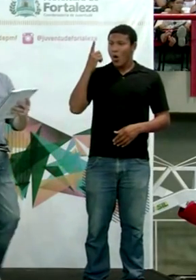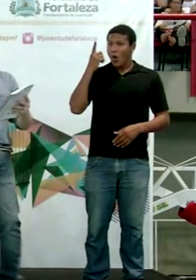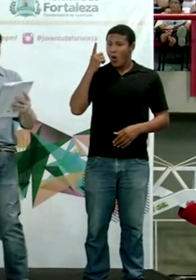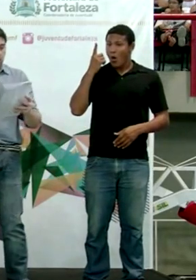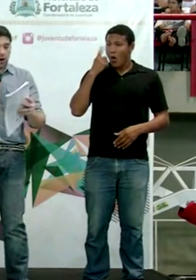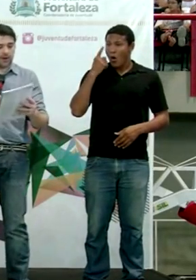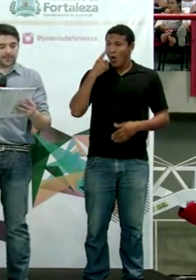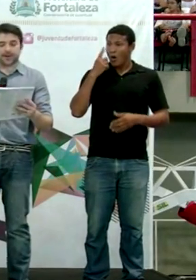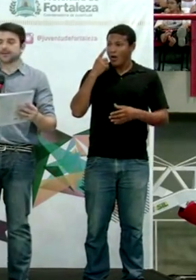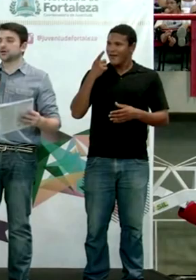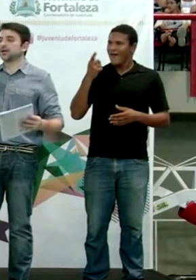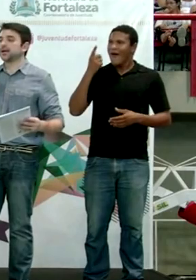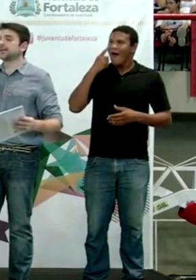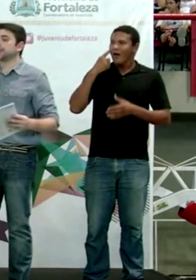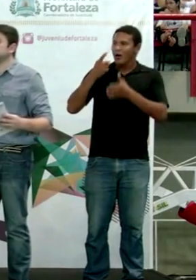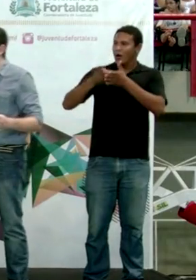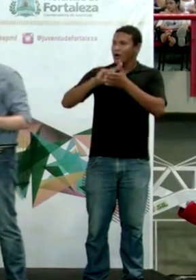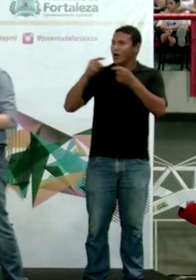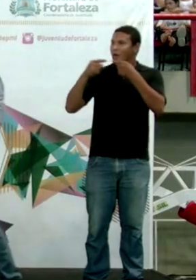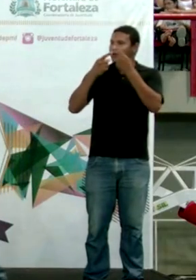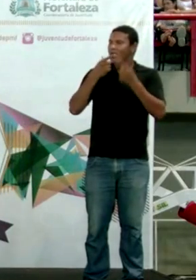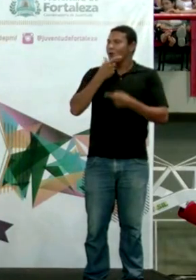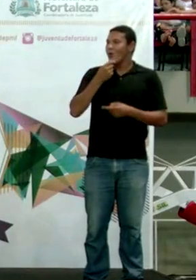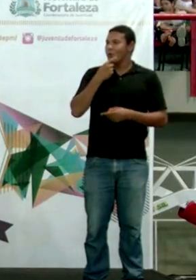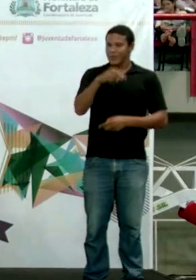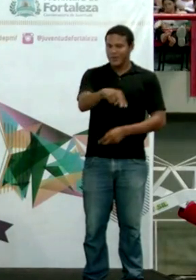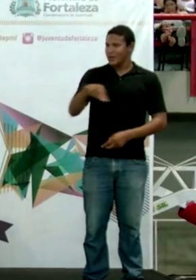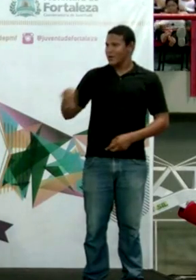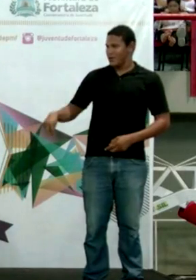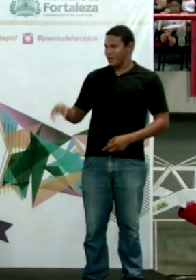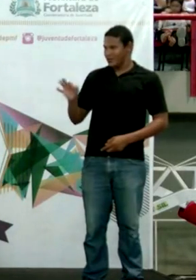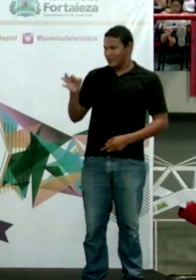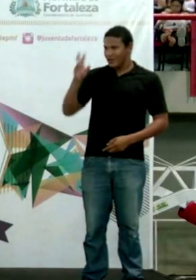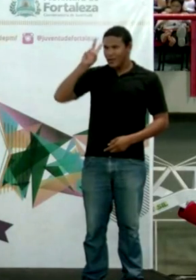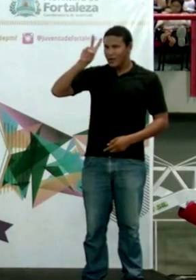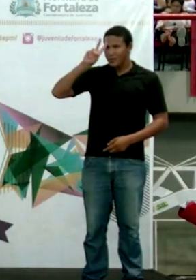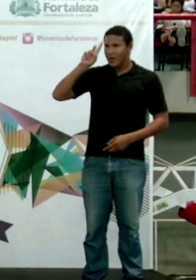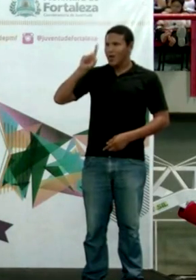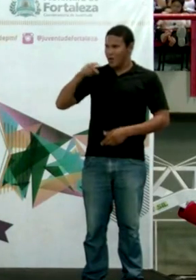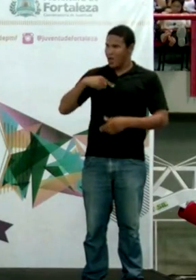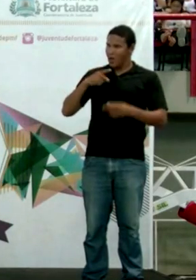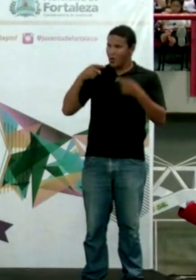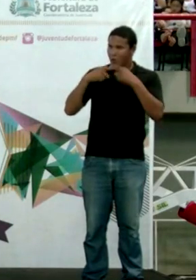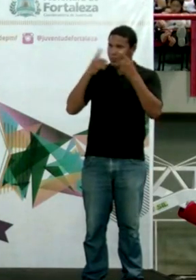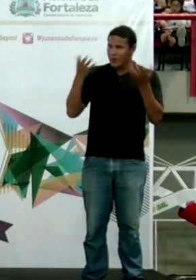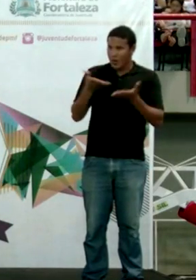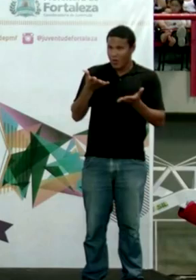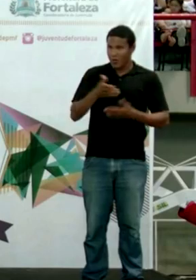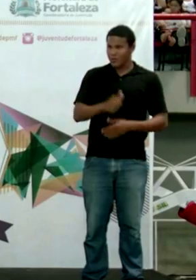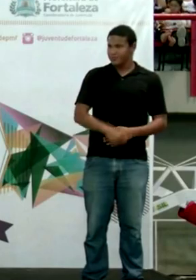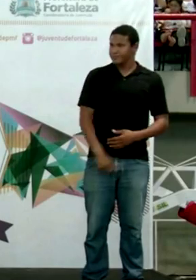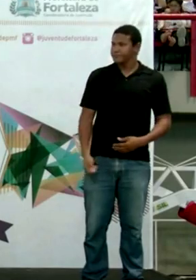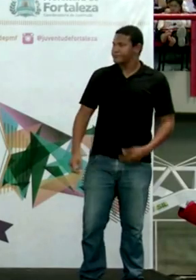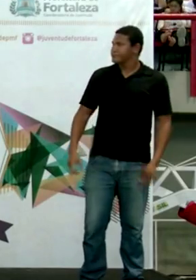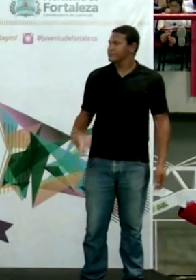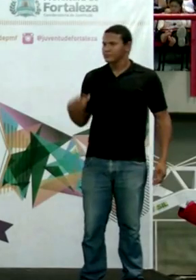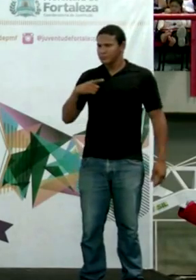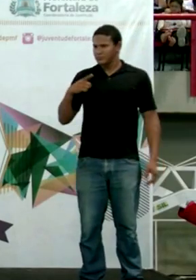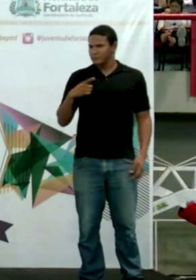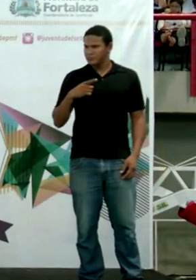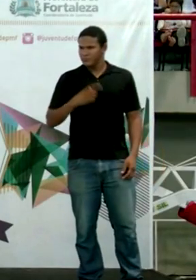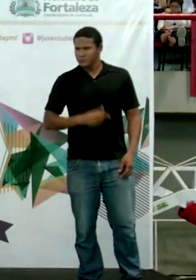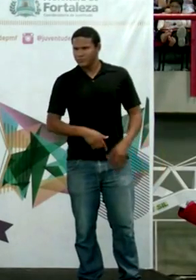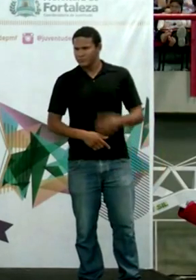estão do lado. Olha para essas três planas. Um tem a gema apical. Na